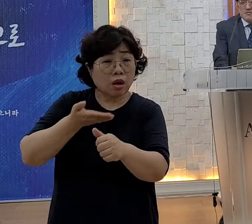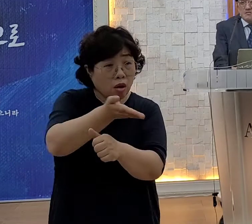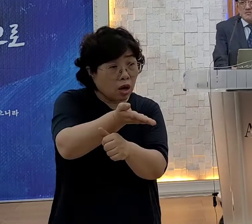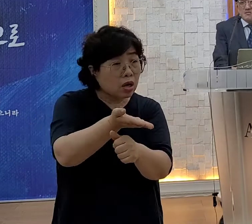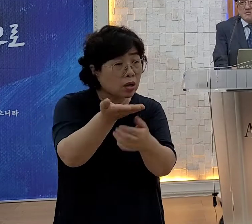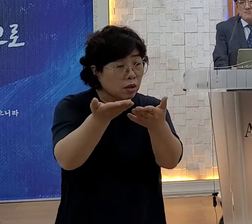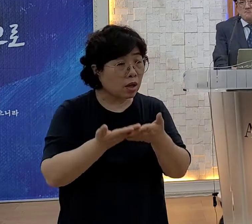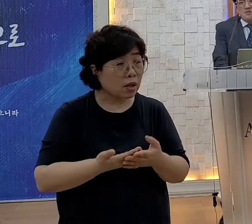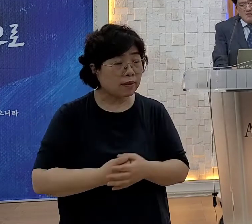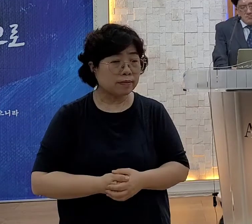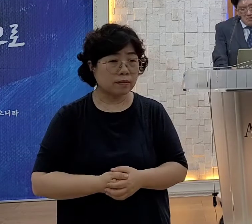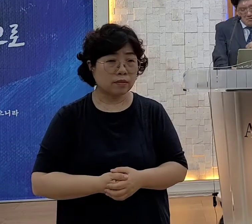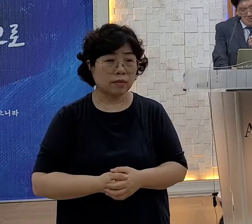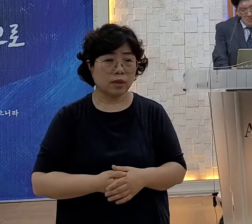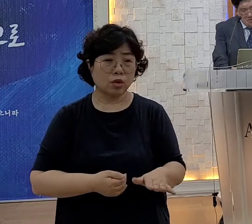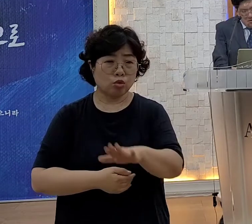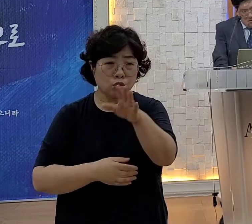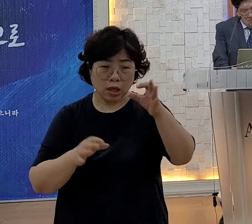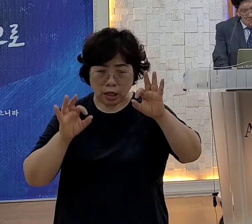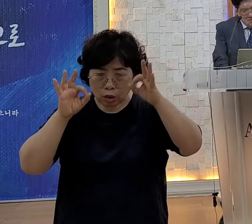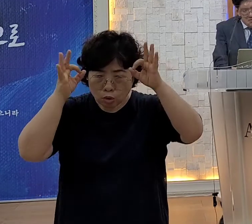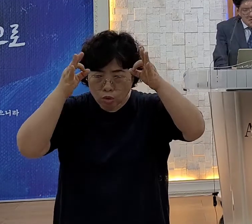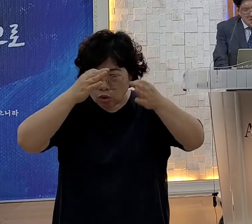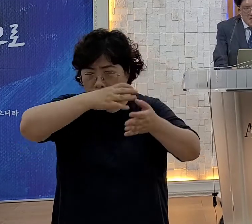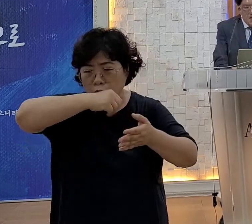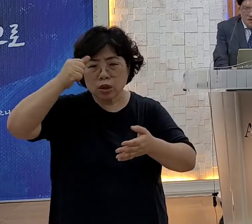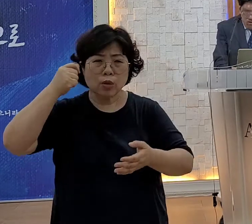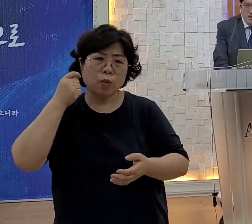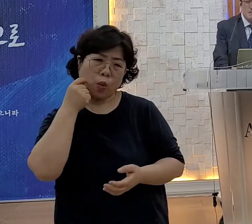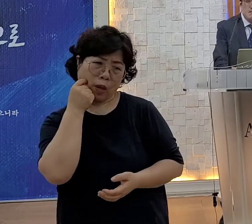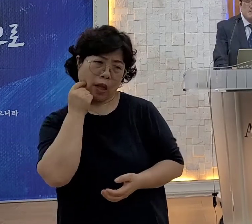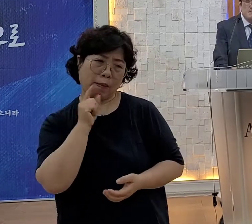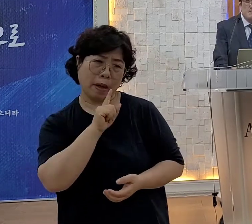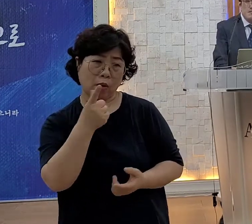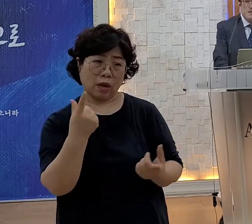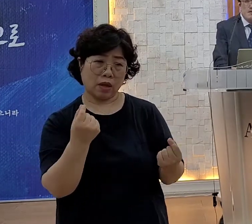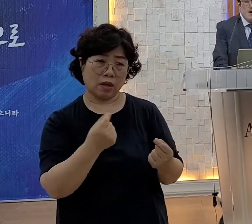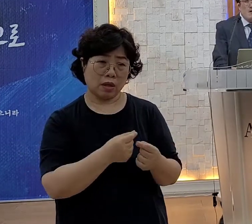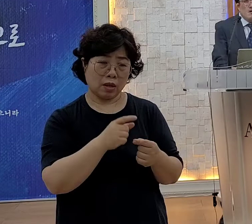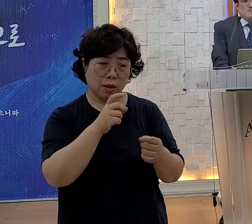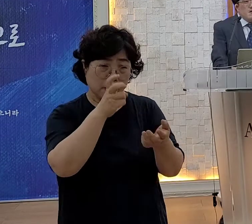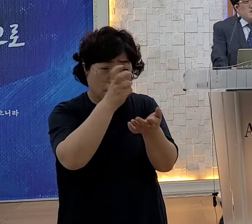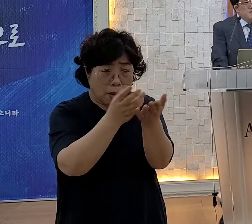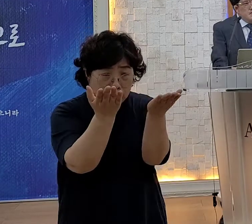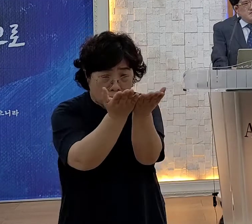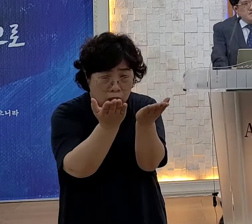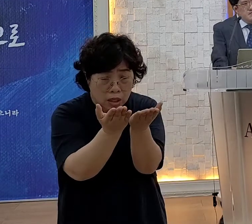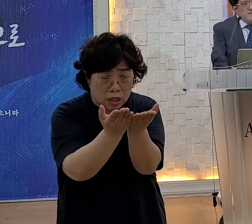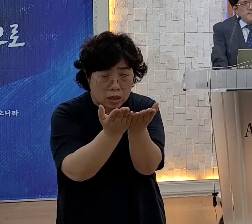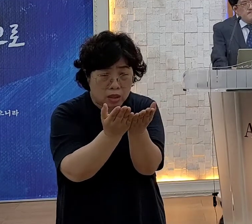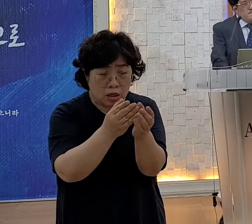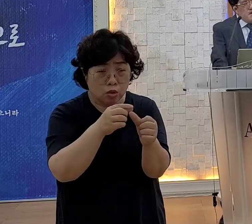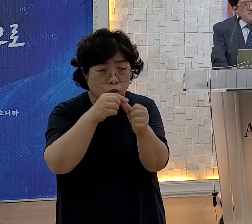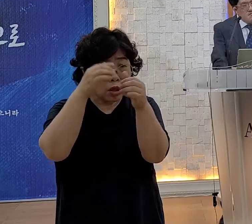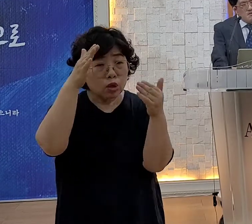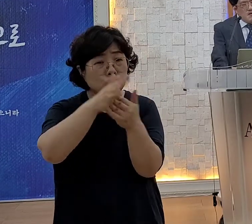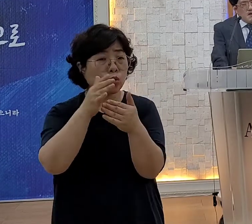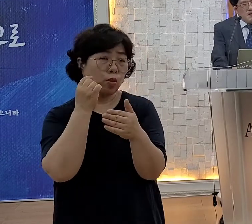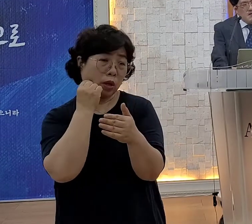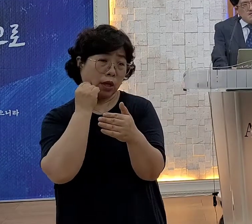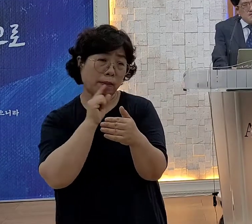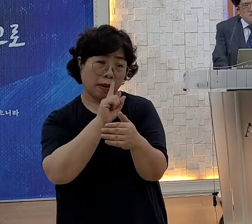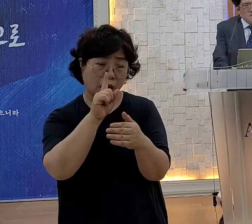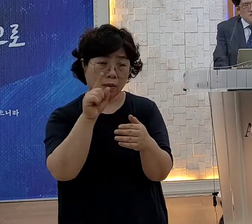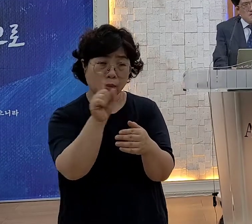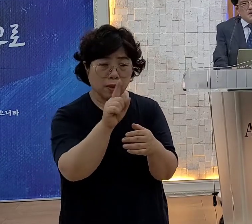이 말은 우리의 노력으로 얻을 수 있는 게 아니라는 거예요. 하나님의 이 의는 우리의